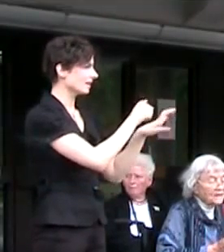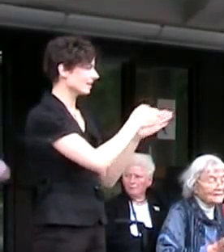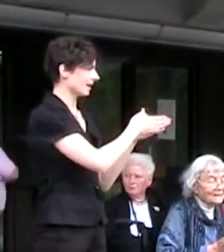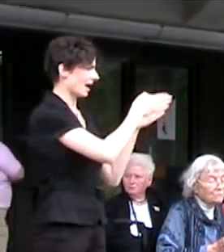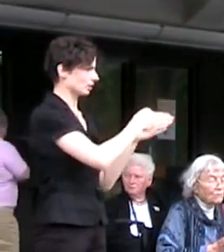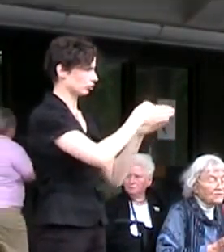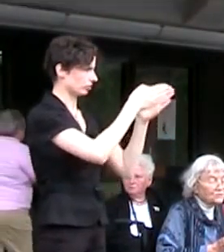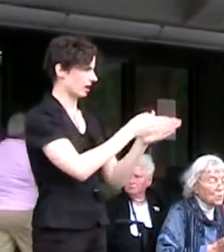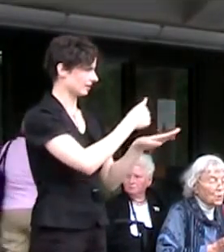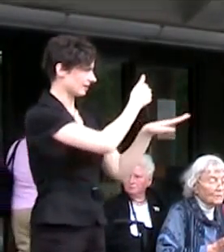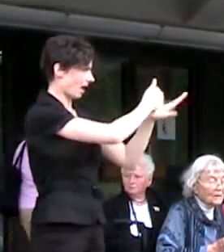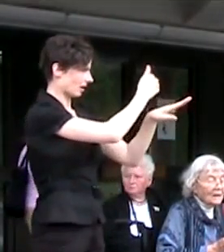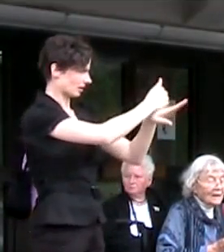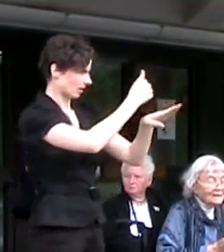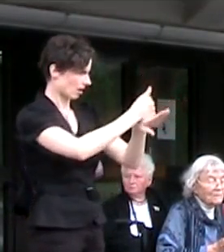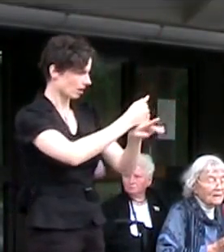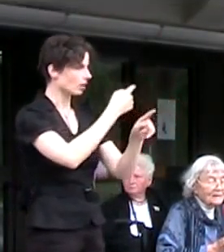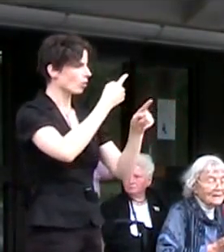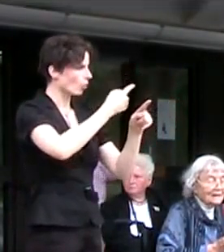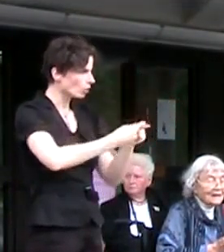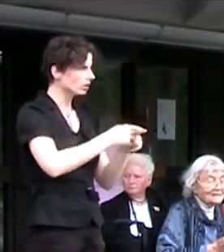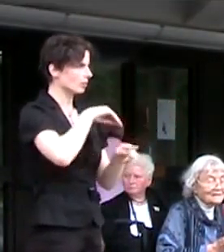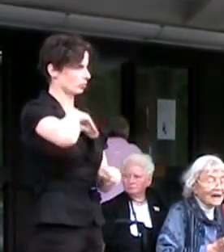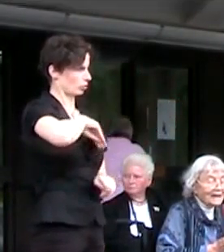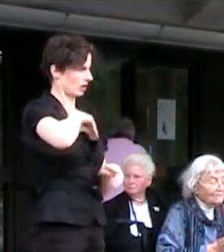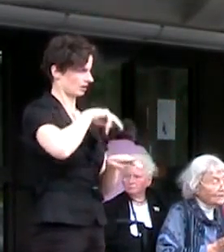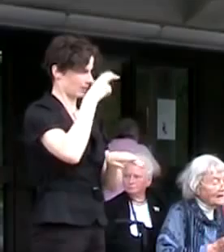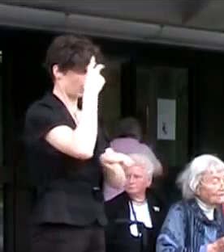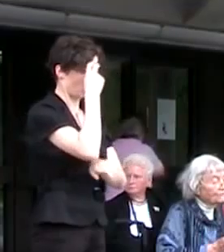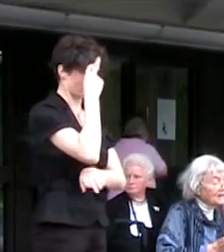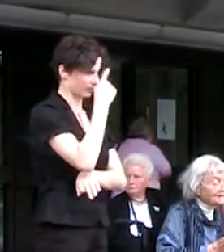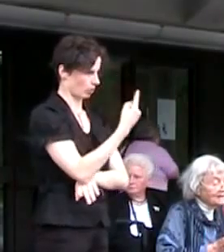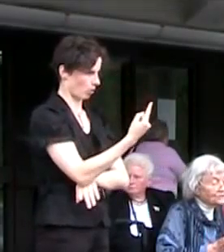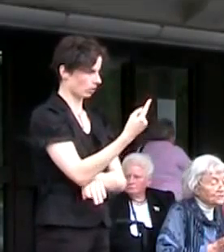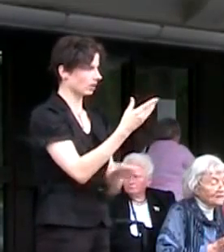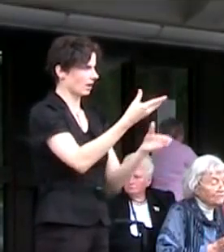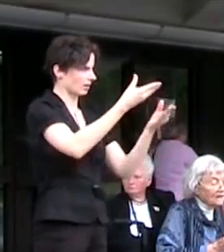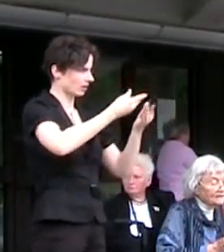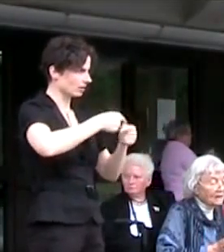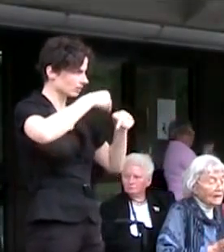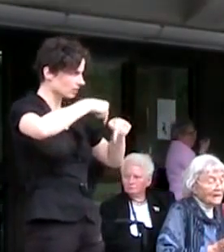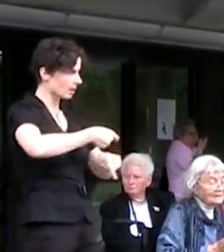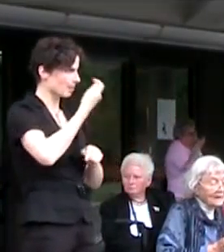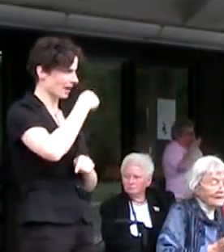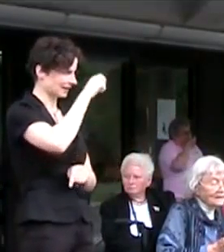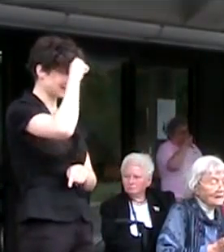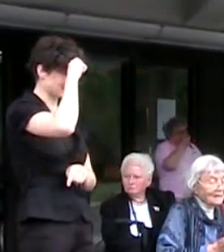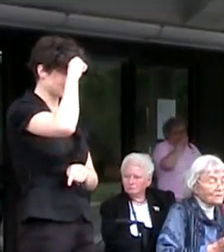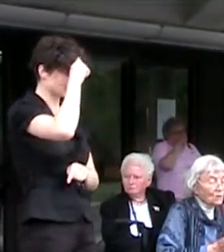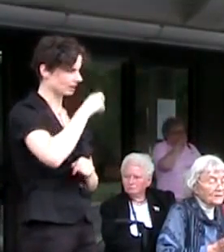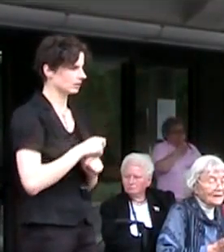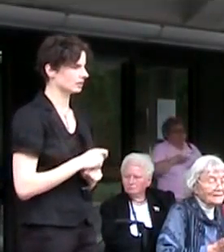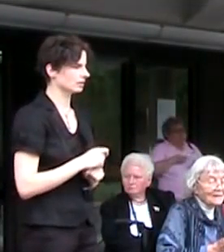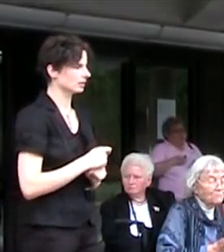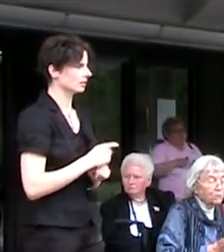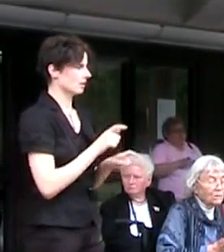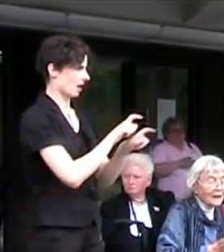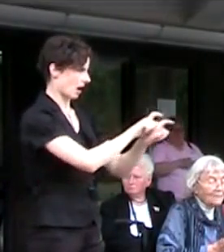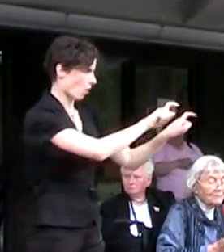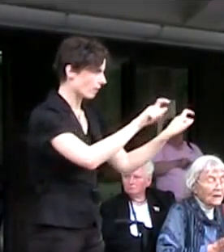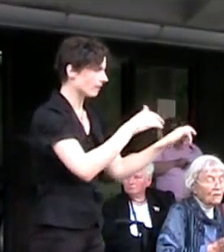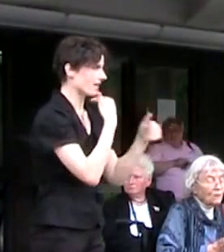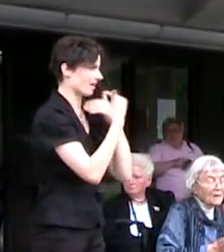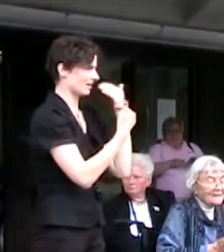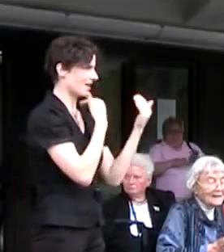und Psychiatrieprofessoren in der Berliner Kanzlei von Adolf Hitler stattfand, denen das